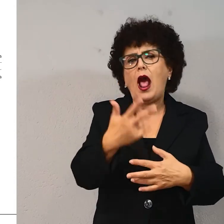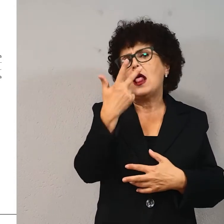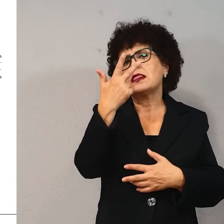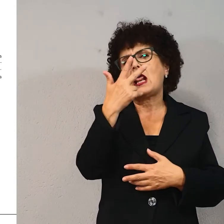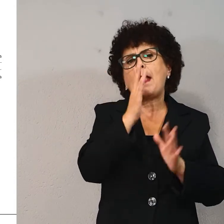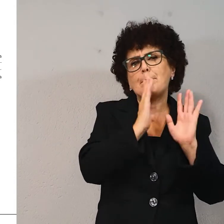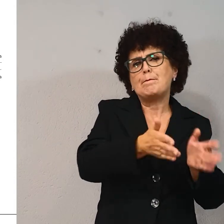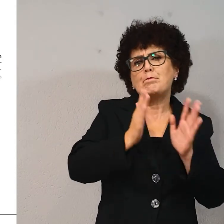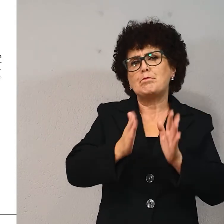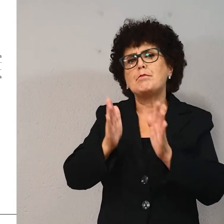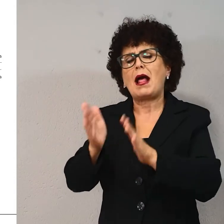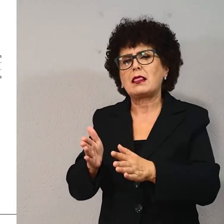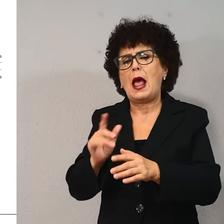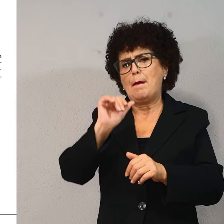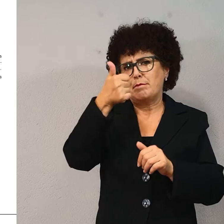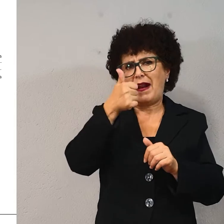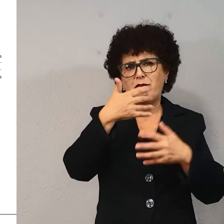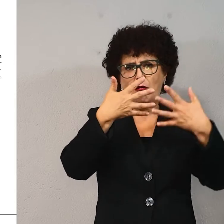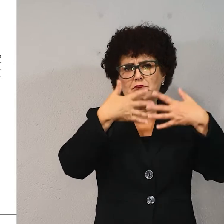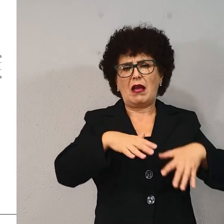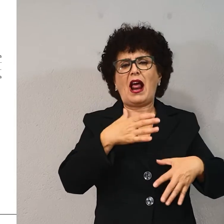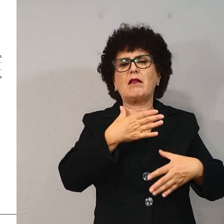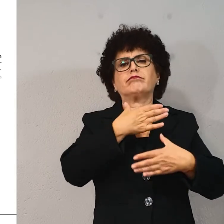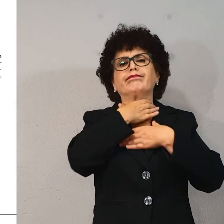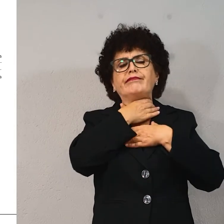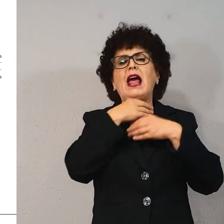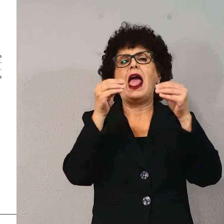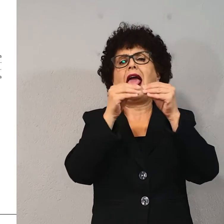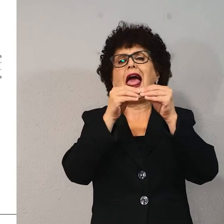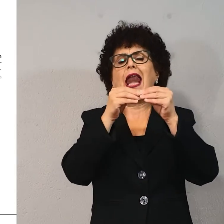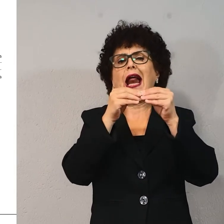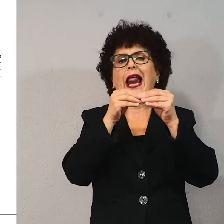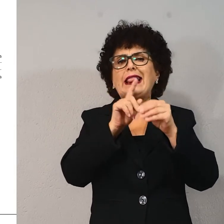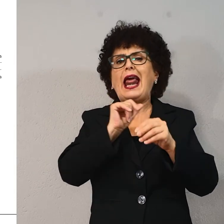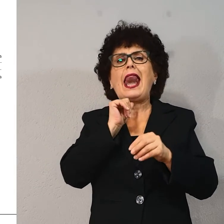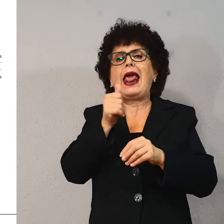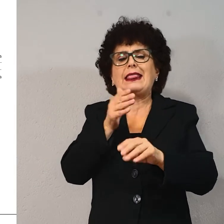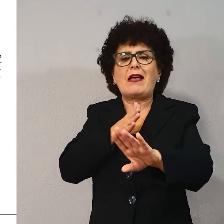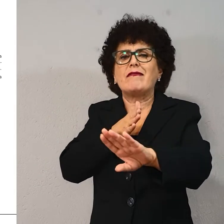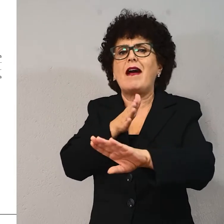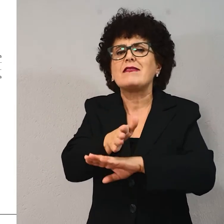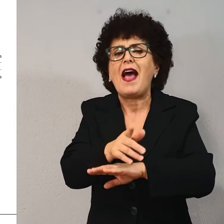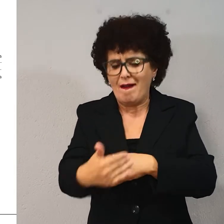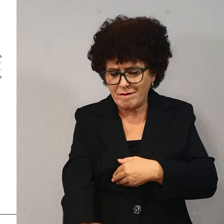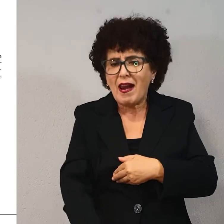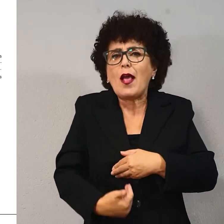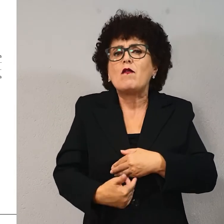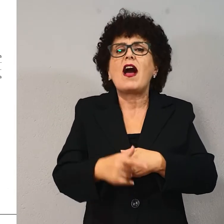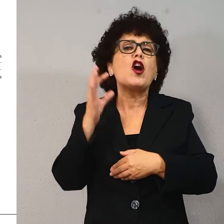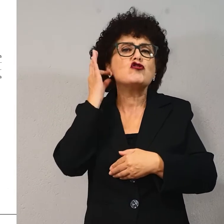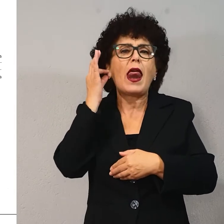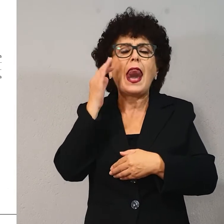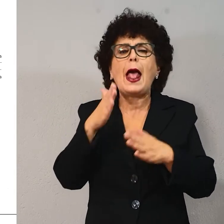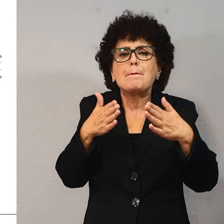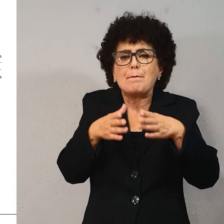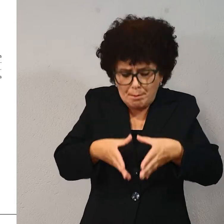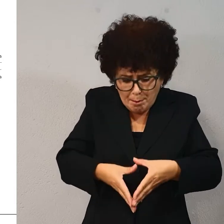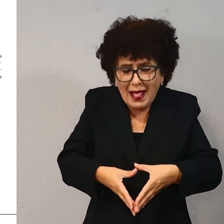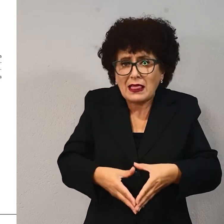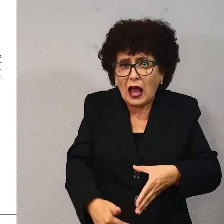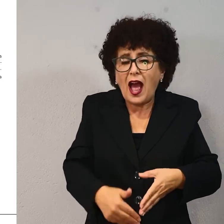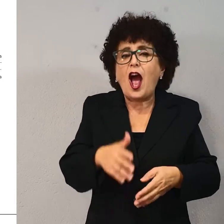начини. Механички ја спречува јајната клетка да стигне до шуплината на матката. Ги